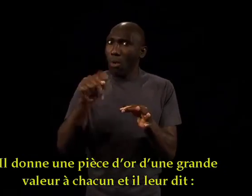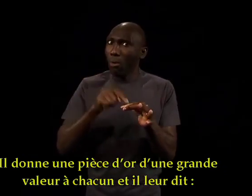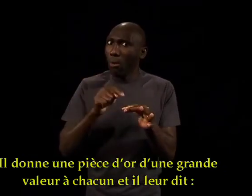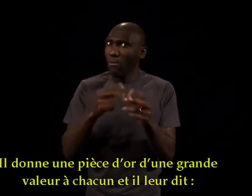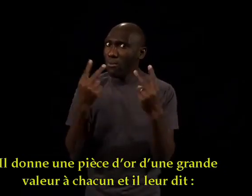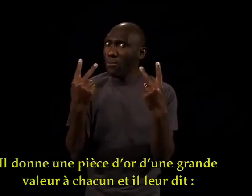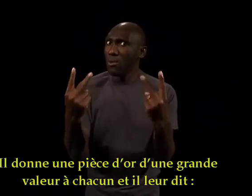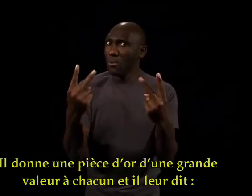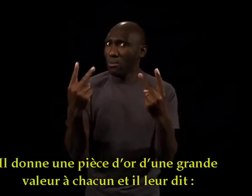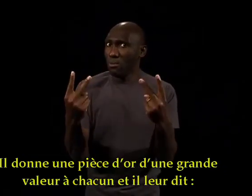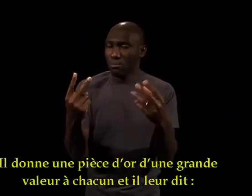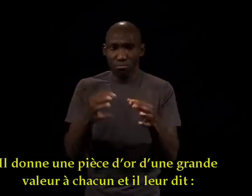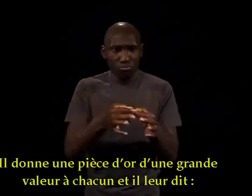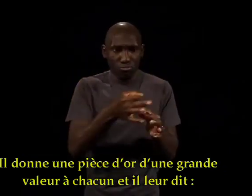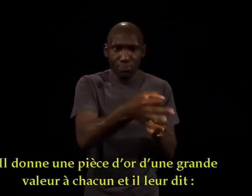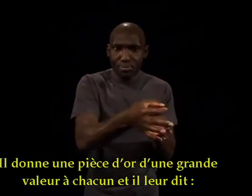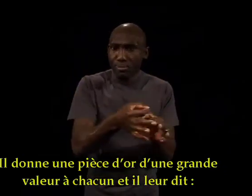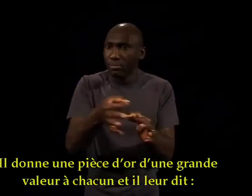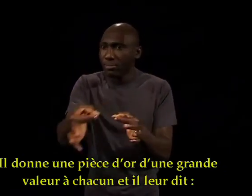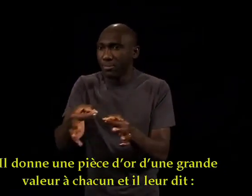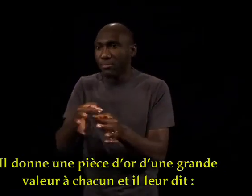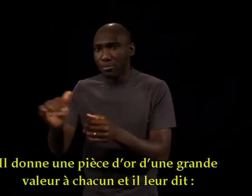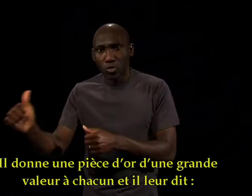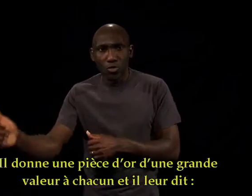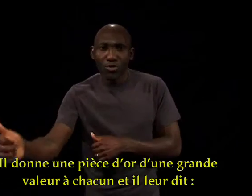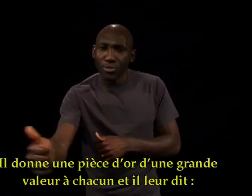Il donne une pièce d'or d'une grande valeur à chacun, et il leur dit,